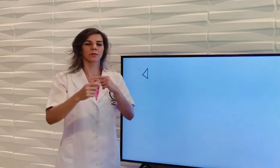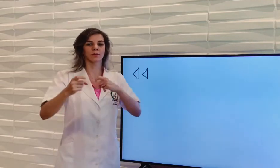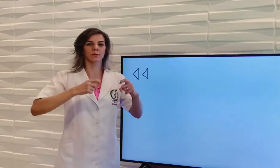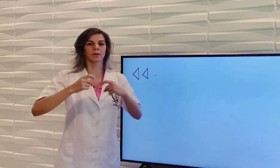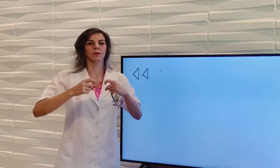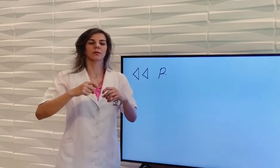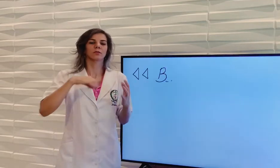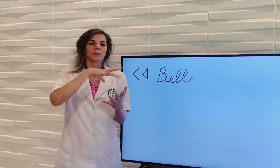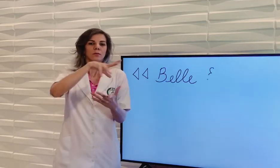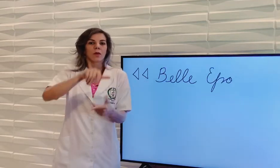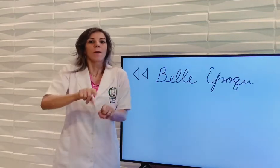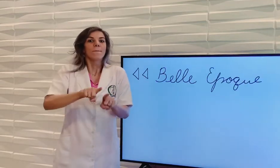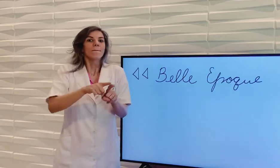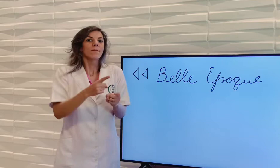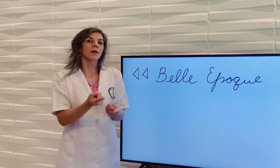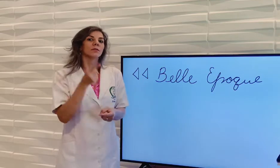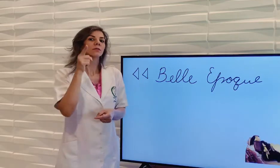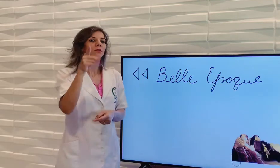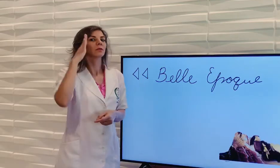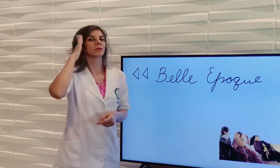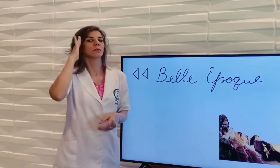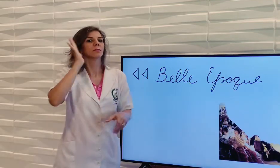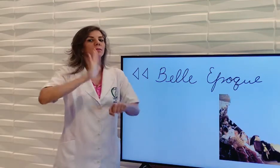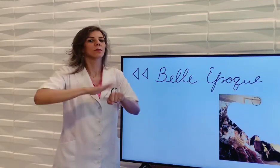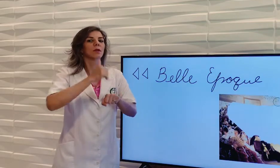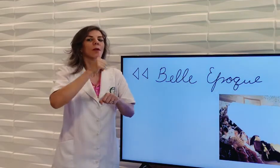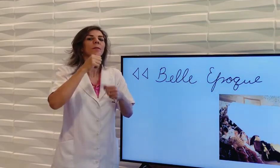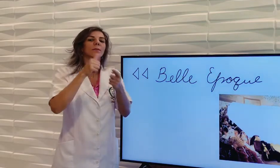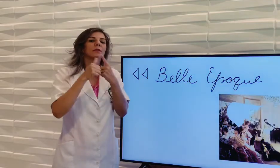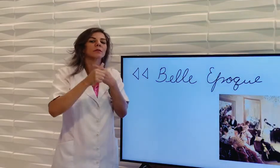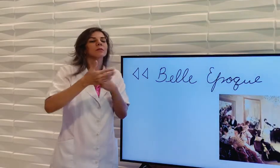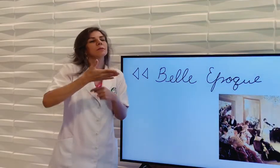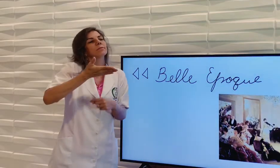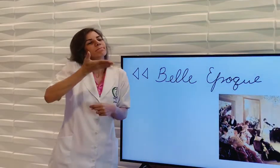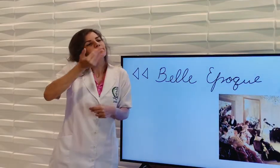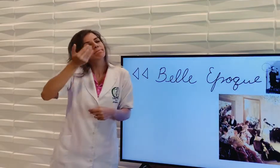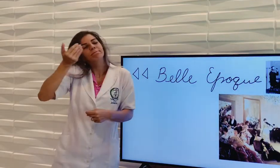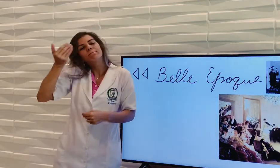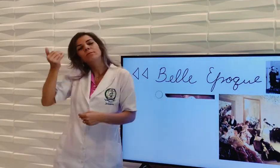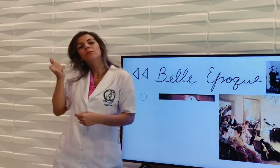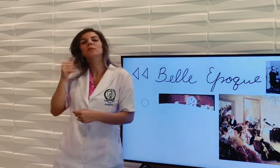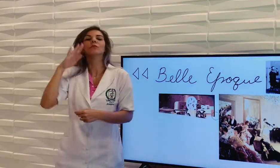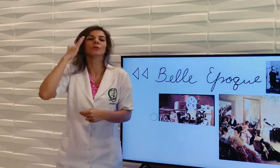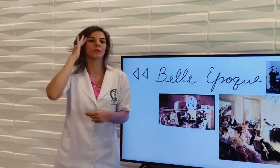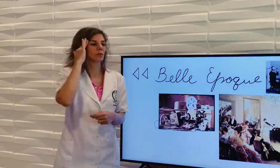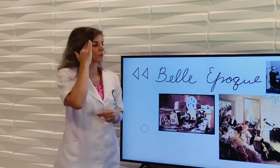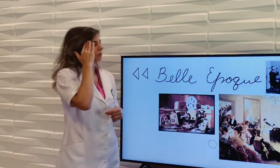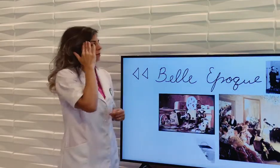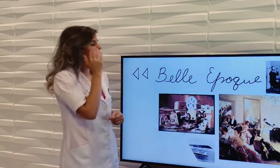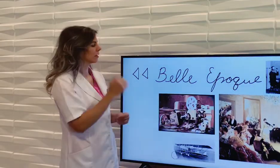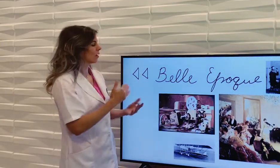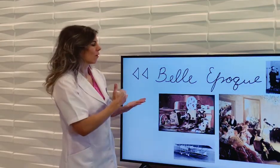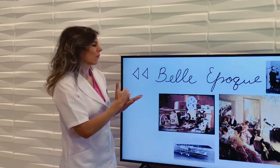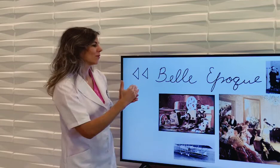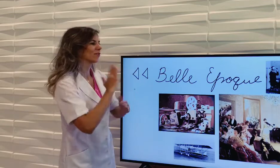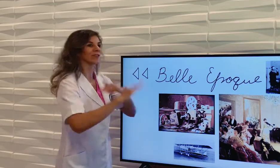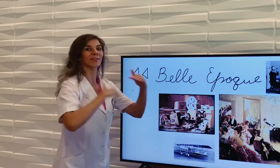Mas para entendermos melhor, precisamos voltar lá na Belle Époque. Essa foi uma era de prosperidade e avanços tecnológicos, como